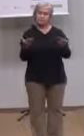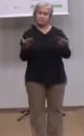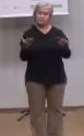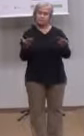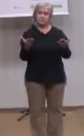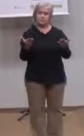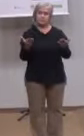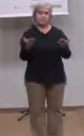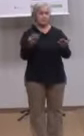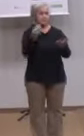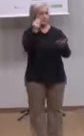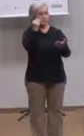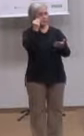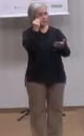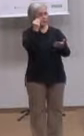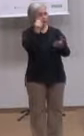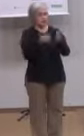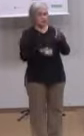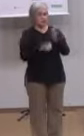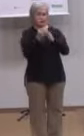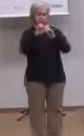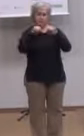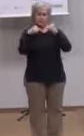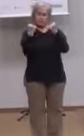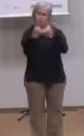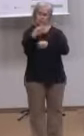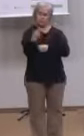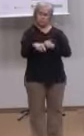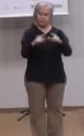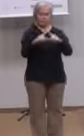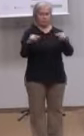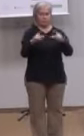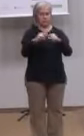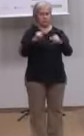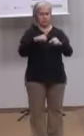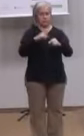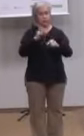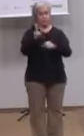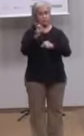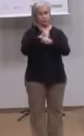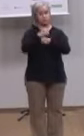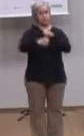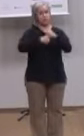não promover o simpósio aqui em Brasília, que é feito todo ano em São Paulo.